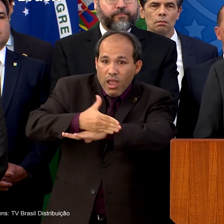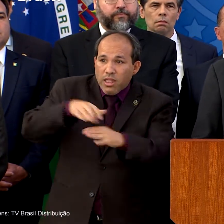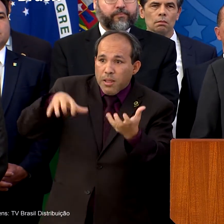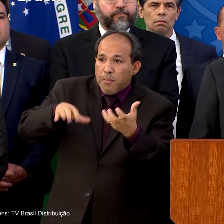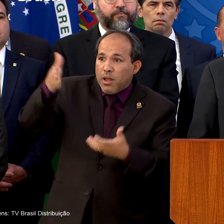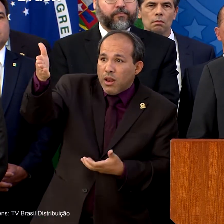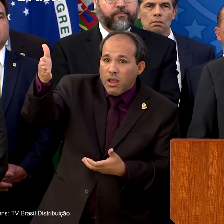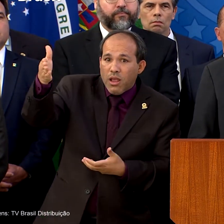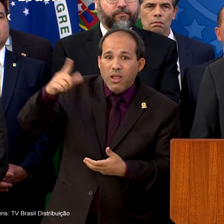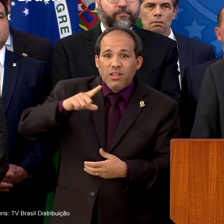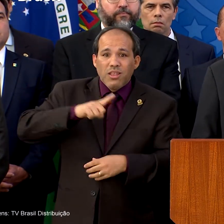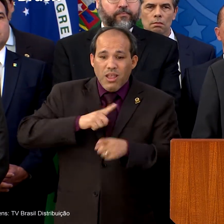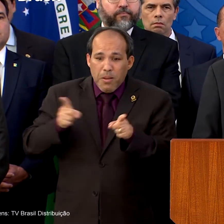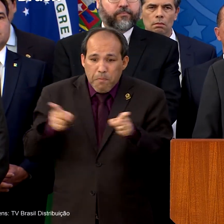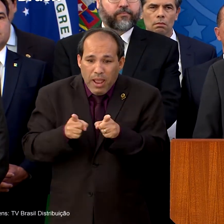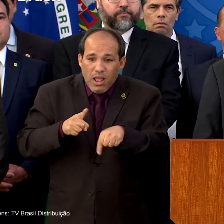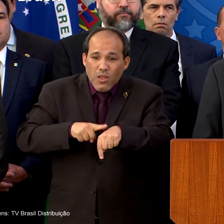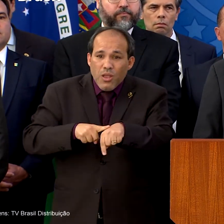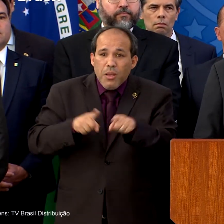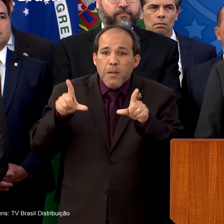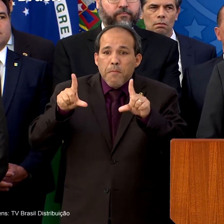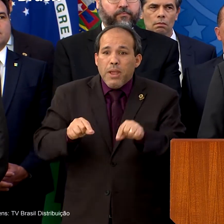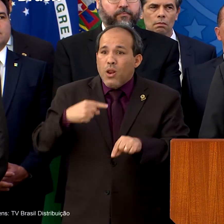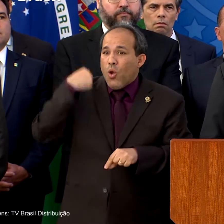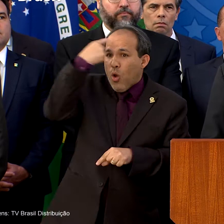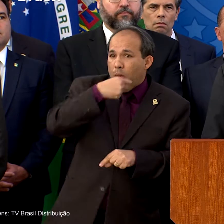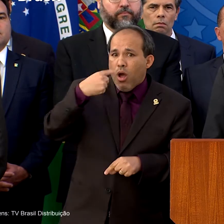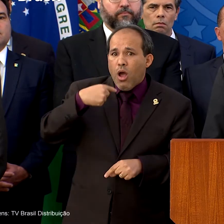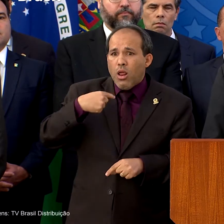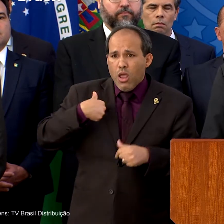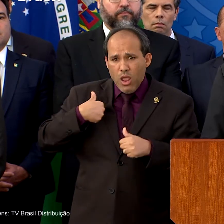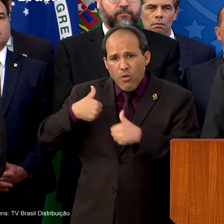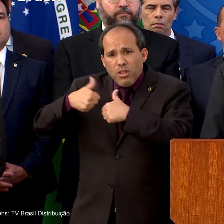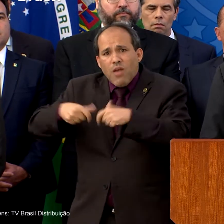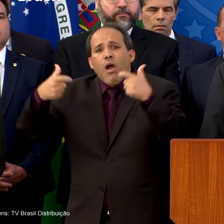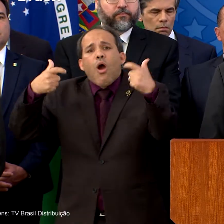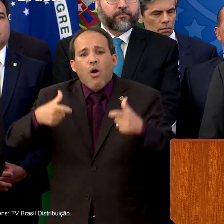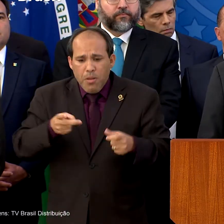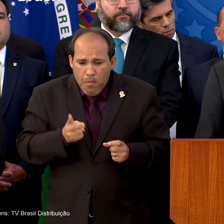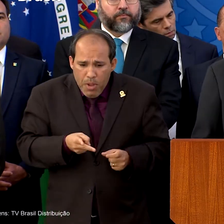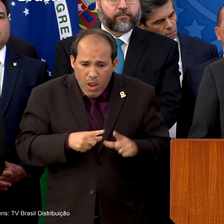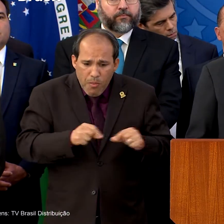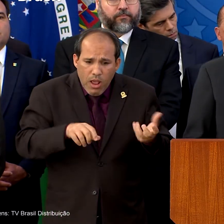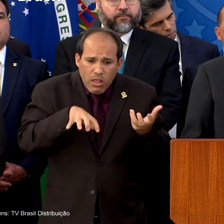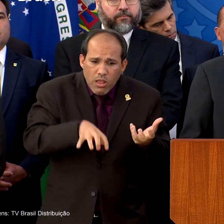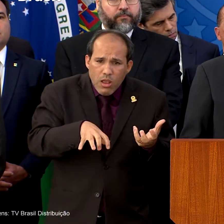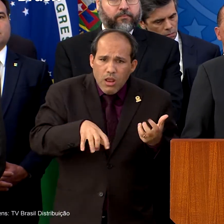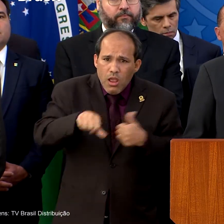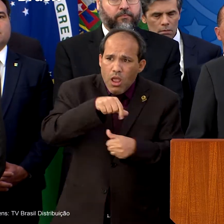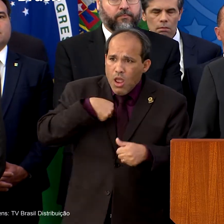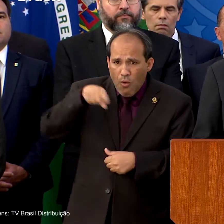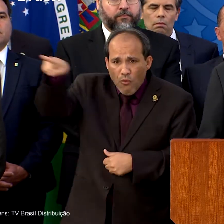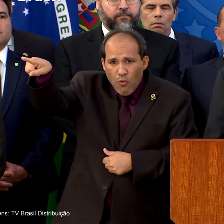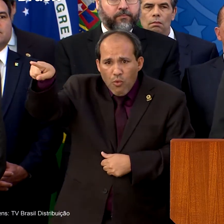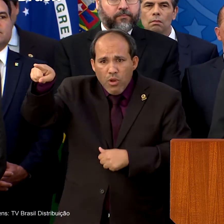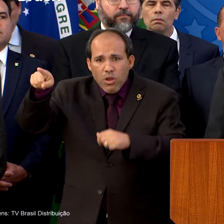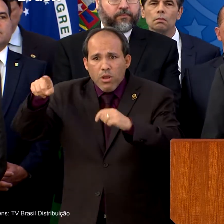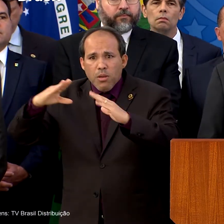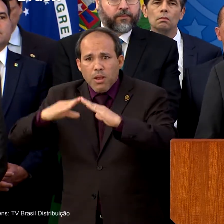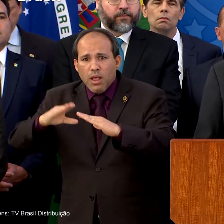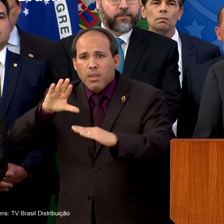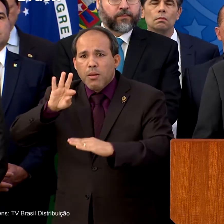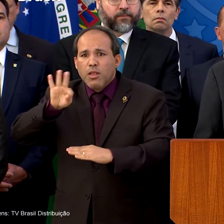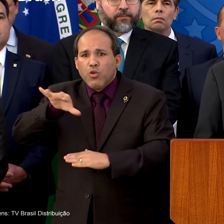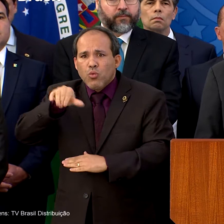o que o espaço e menos uma hora eu não tava lá e depois a